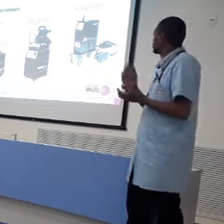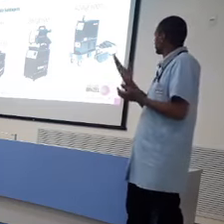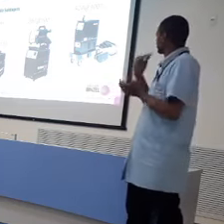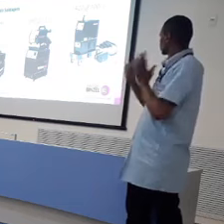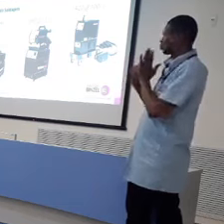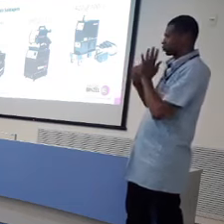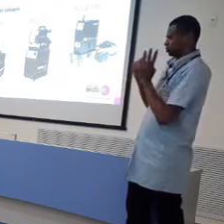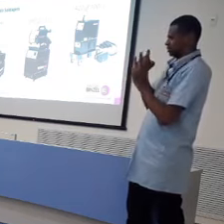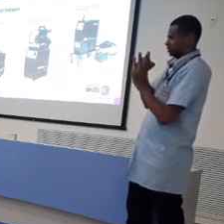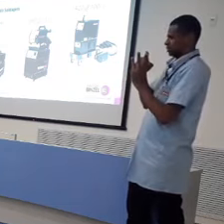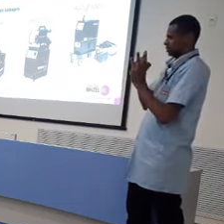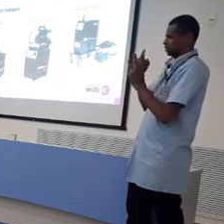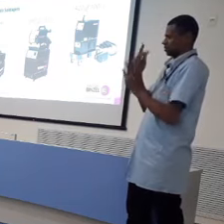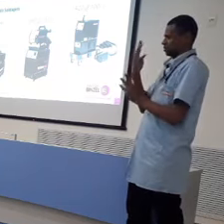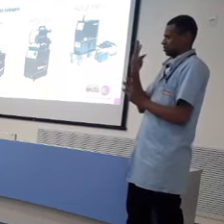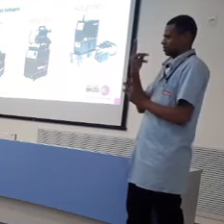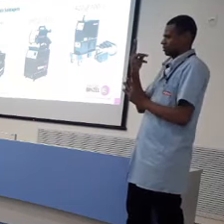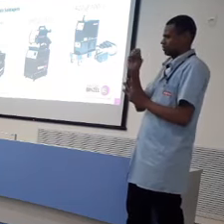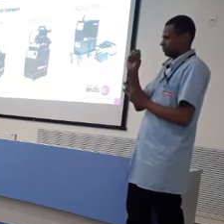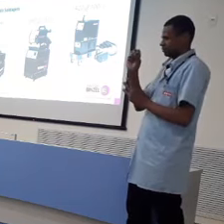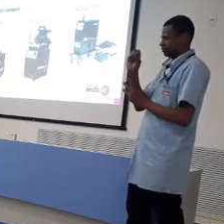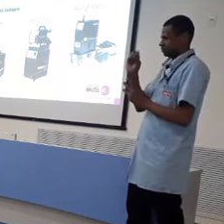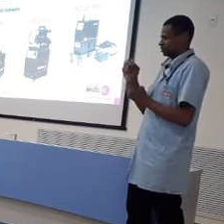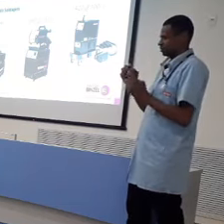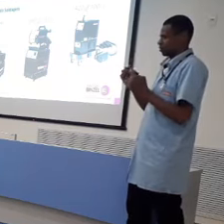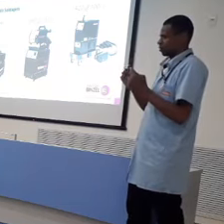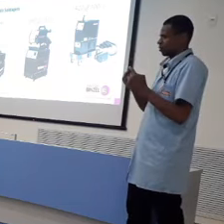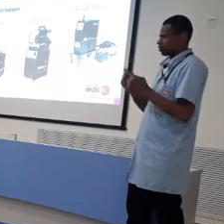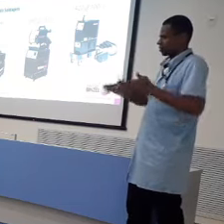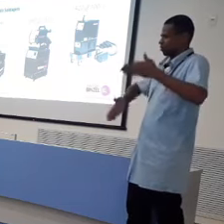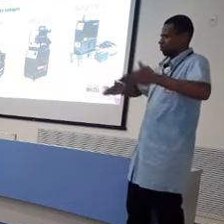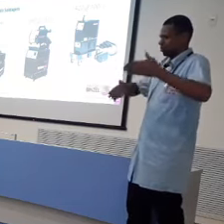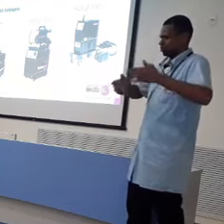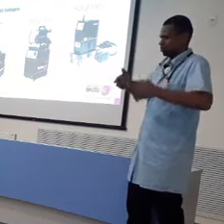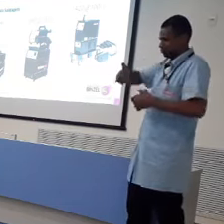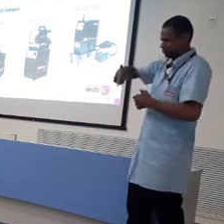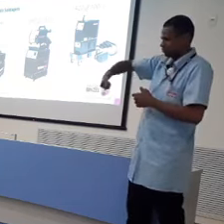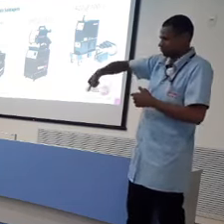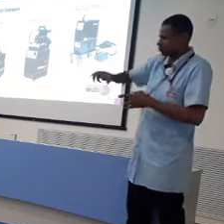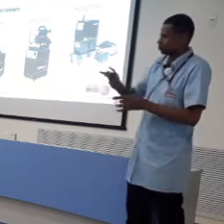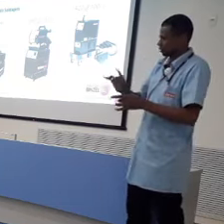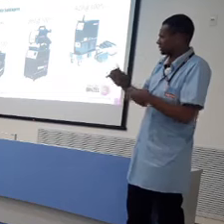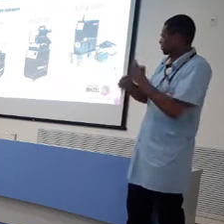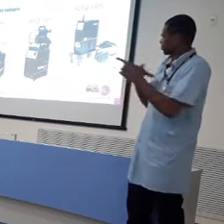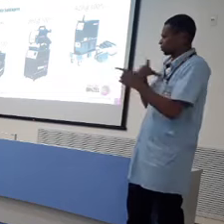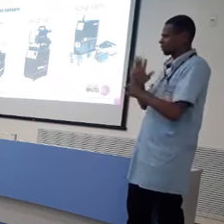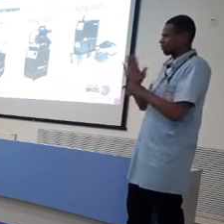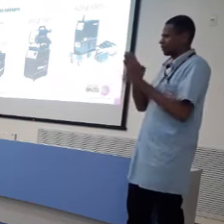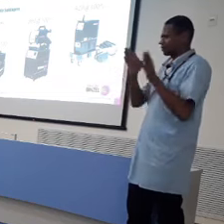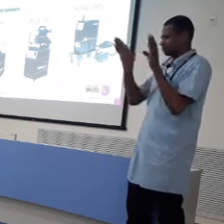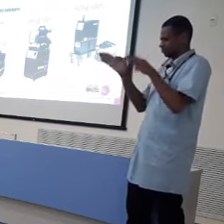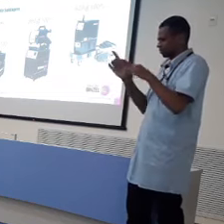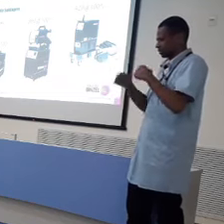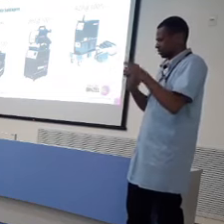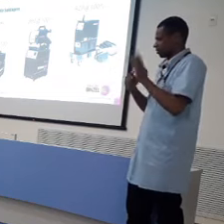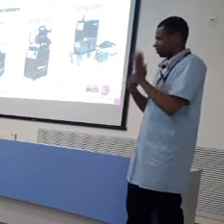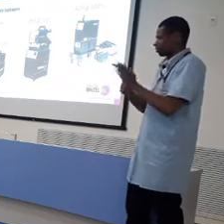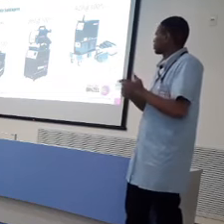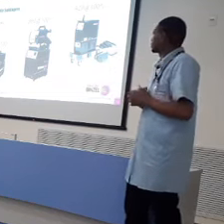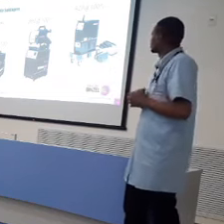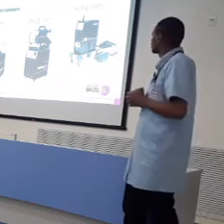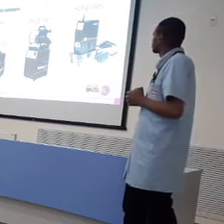última máquina é o aerobe, já é para fazer soldagem com robô, tá? Mais para frente tem um vídeo dela, eu vou falar aqui, mostrar mais